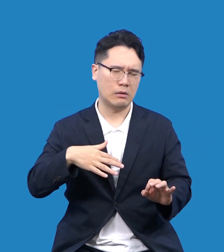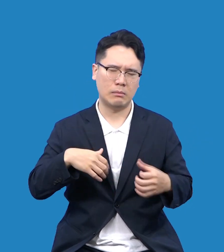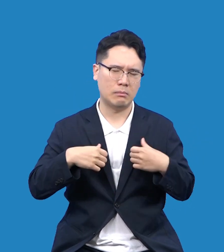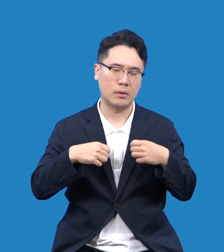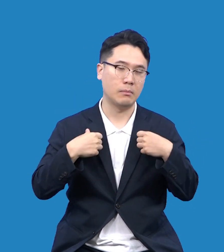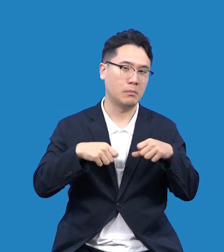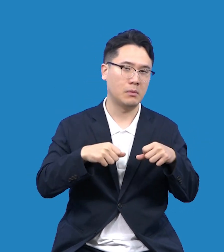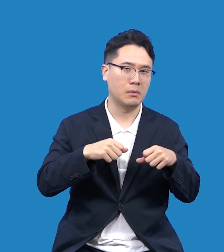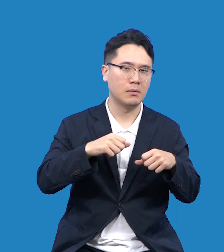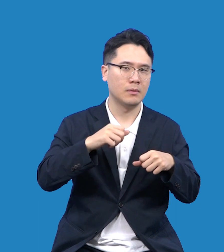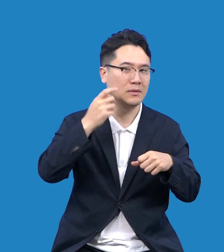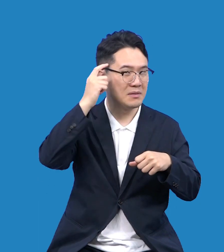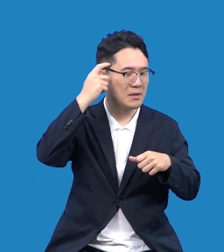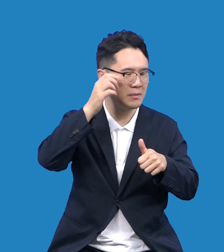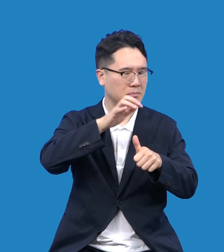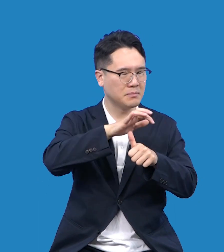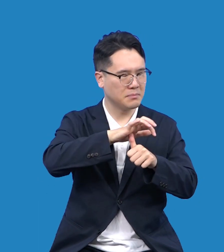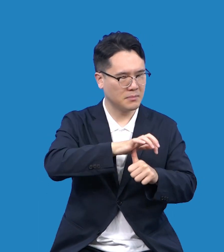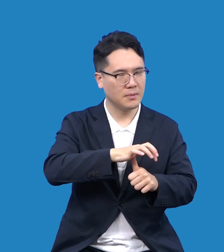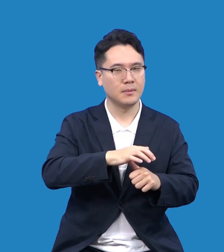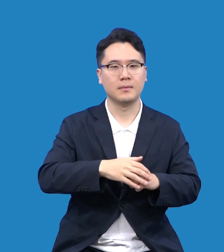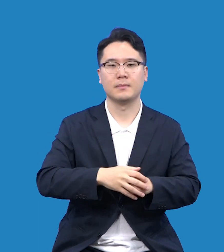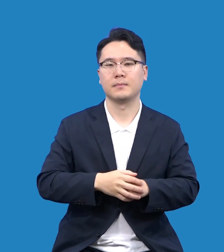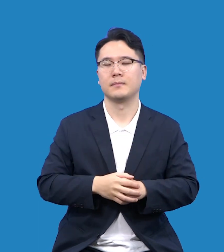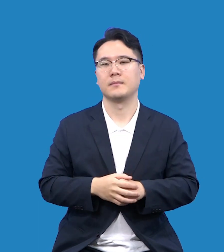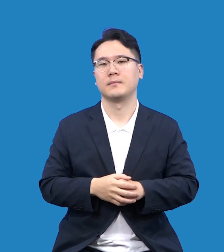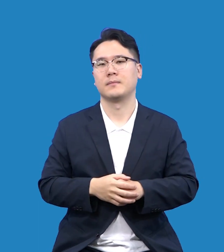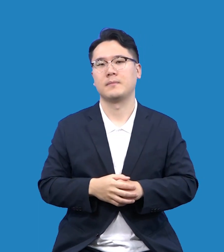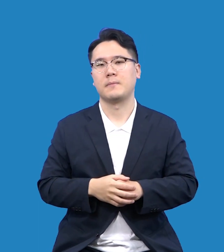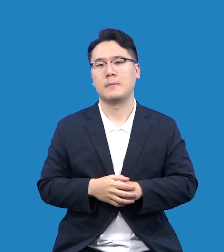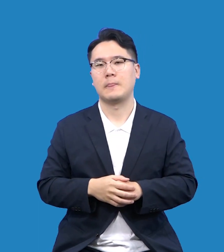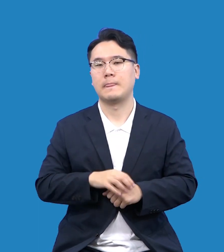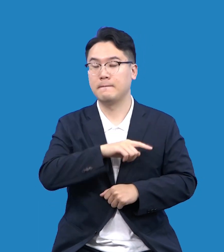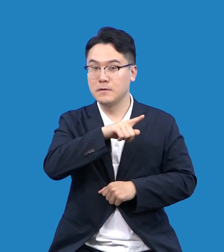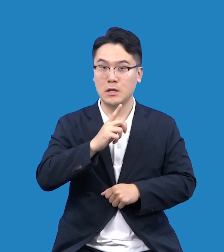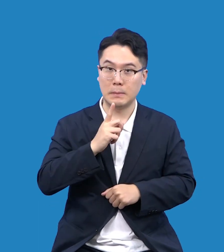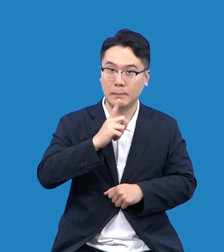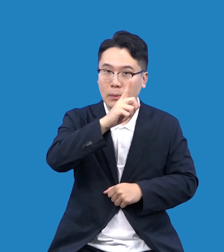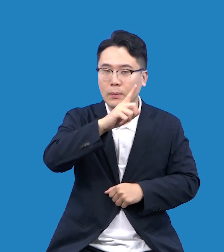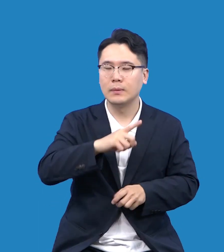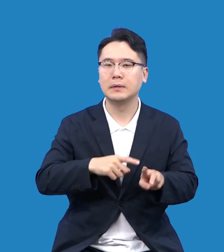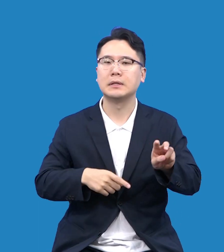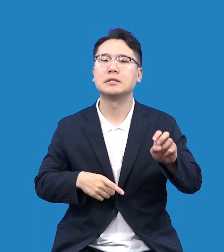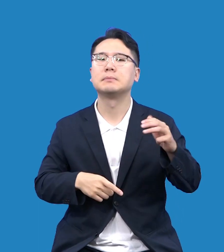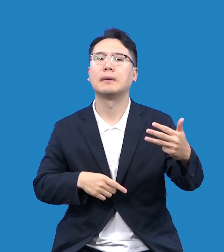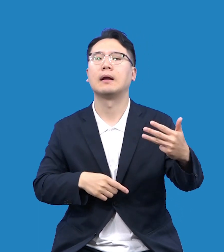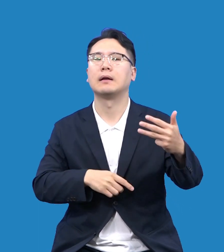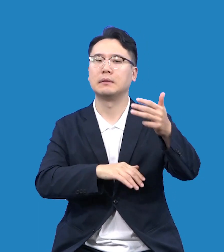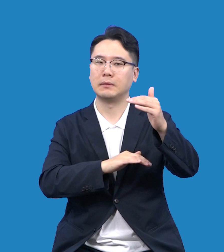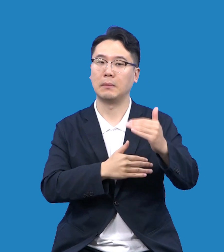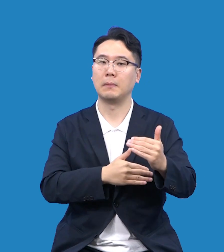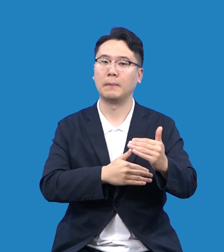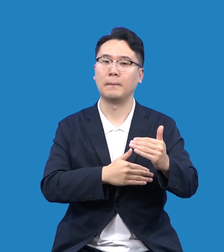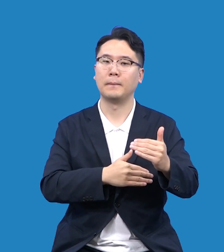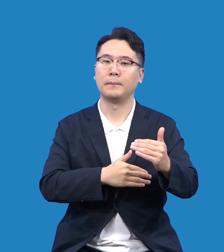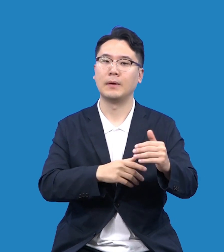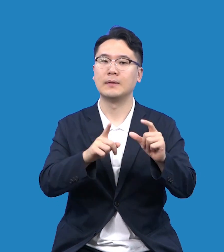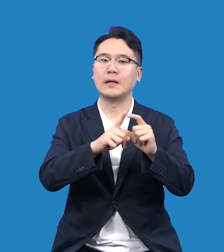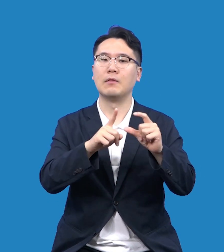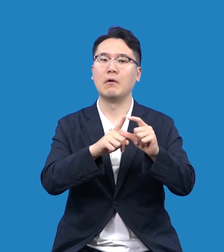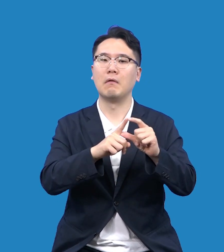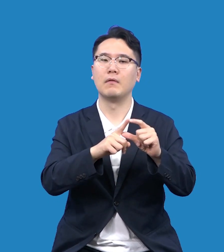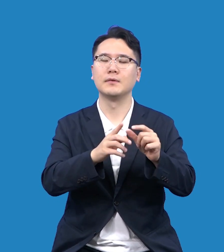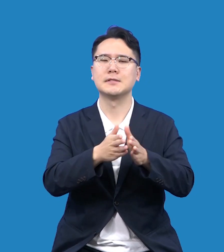그들의 보고를 28절에서 보십시오. 자, 28절이 무슨 단어로 시작하고 있습니까? 28절 다